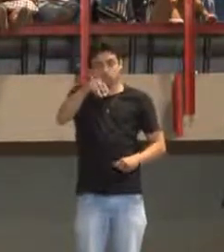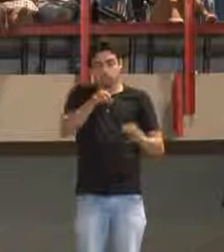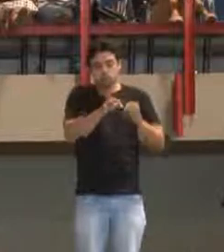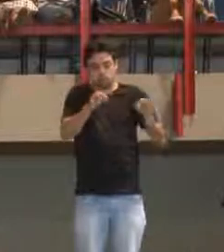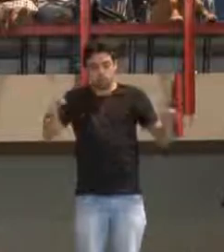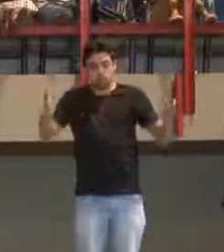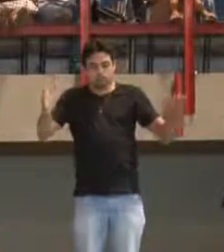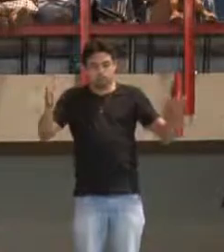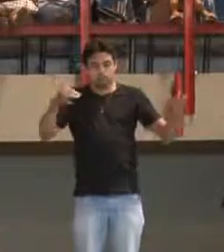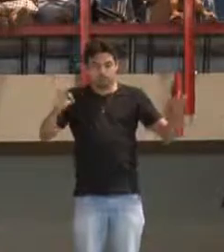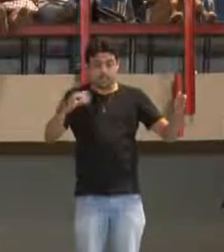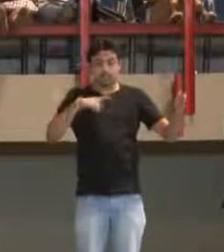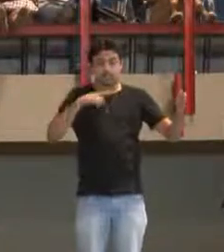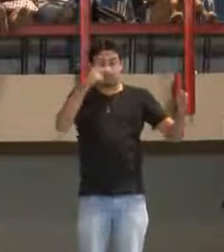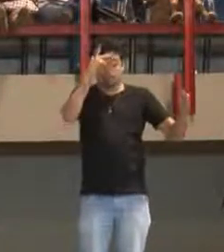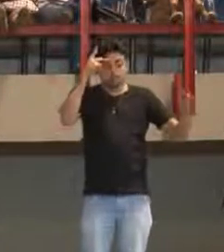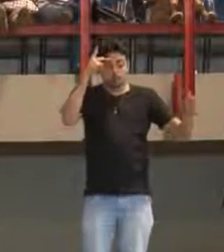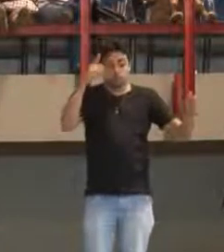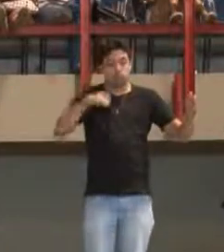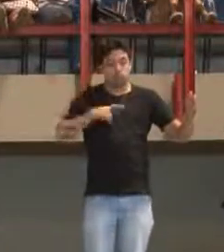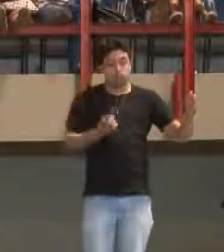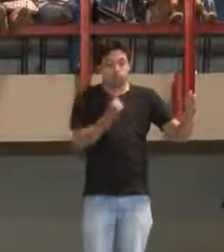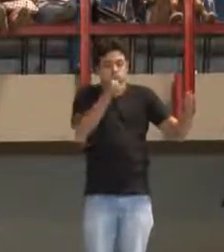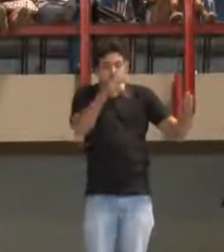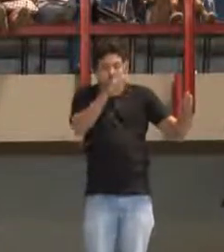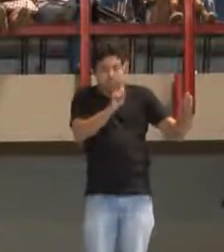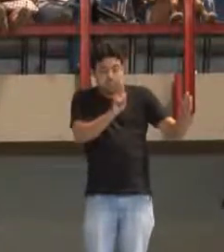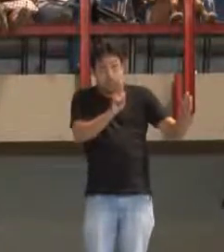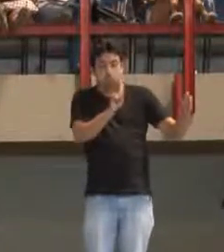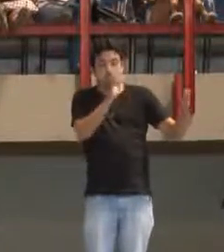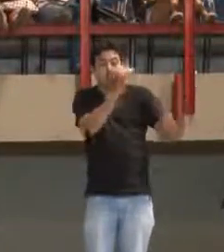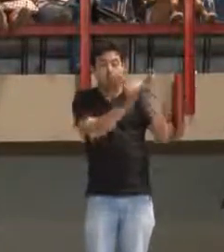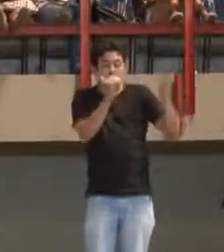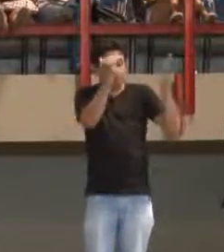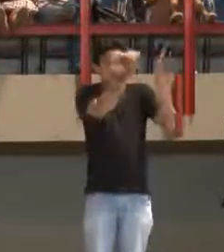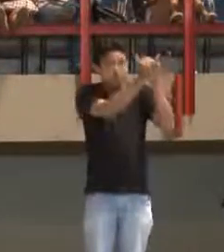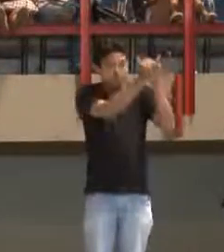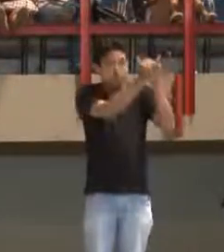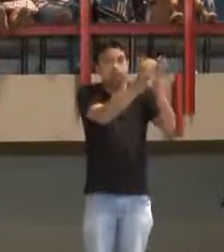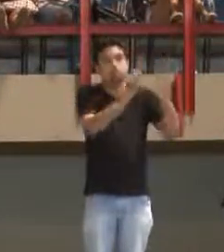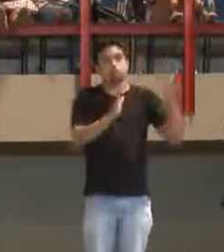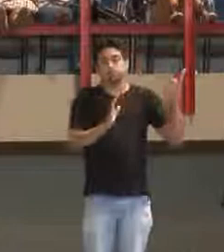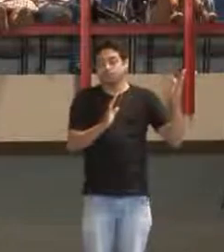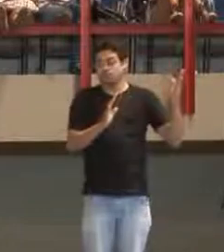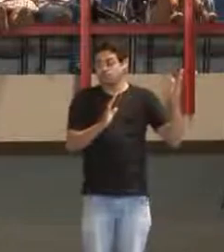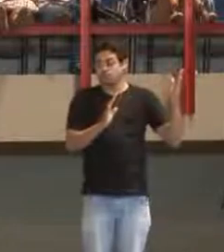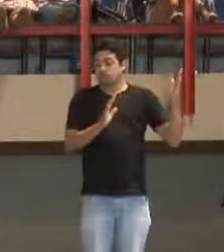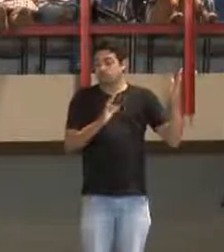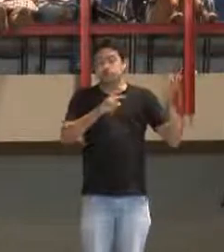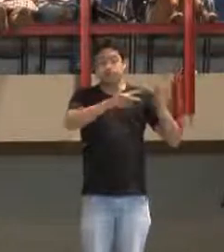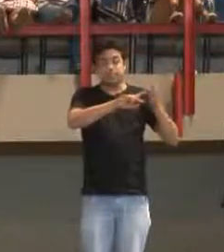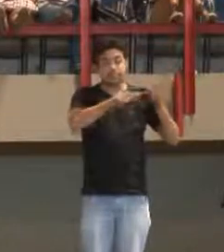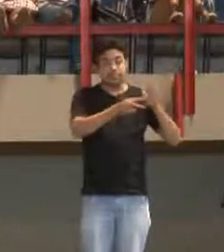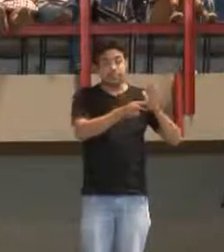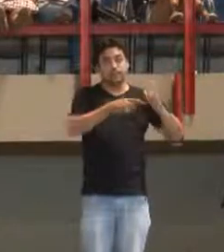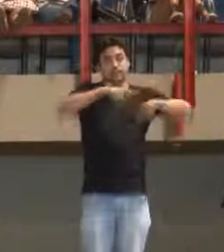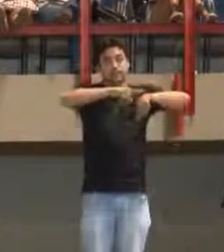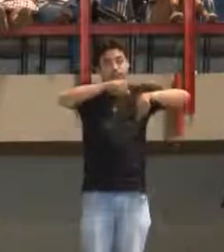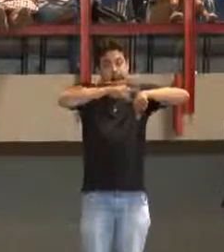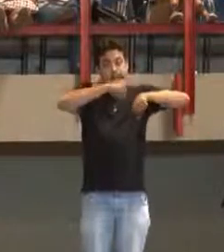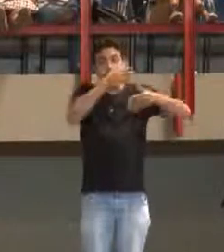1 quilograma a mais do que o peso que ele tem que estar, o ideal, ele perde